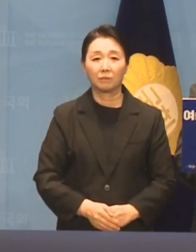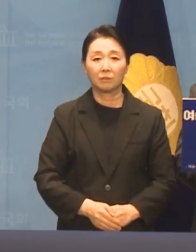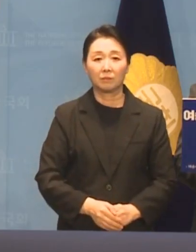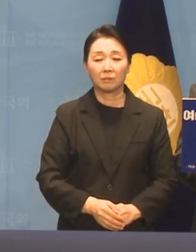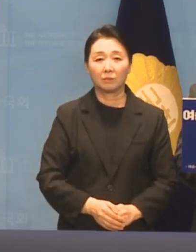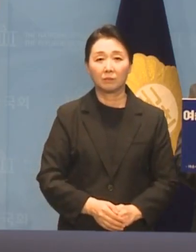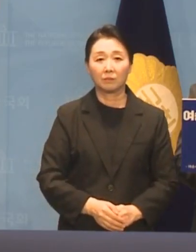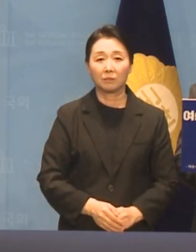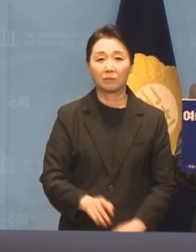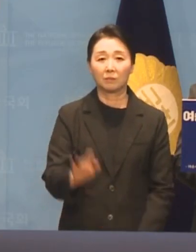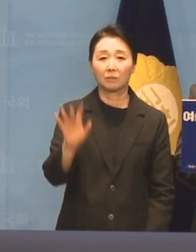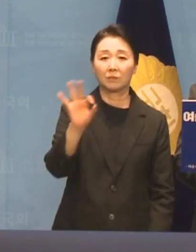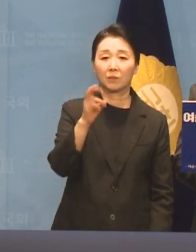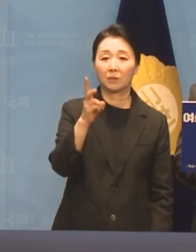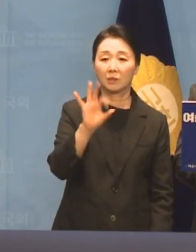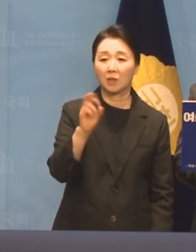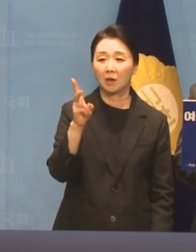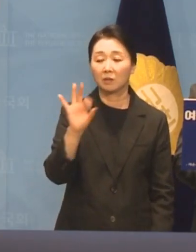양영조